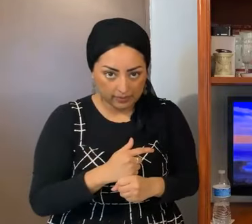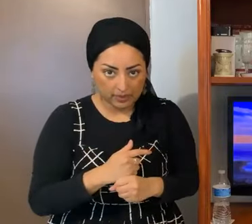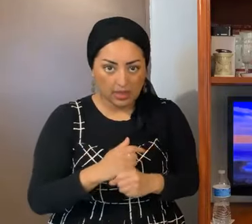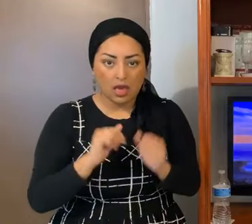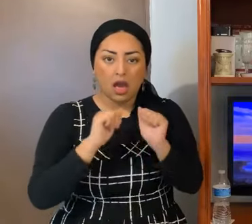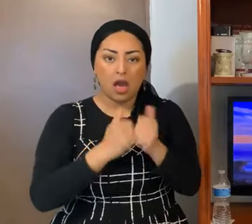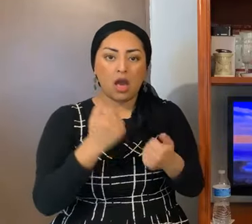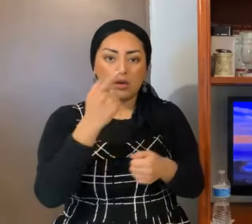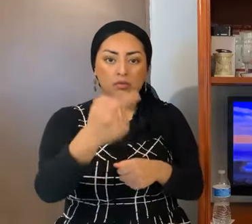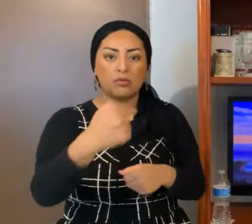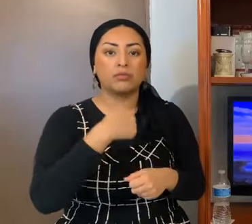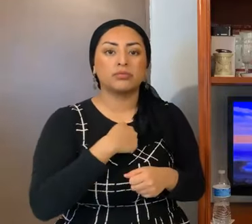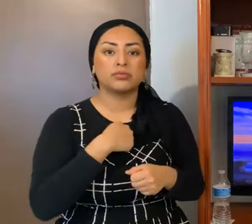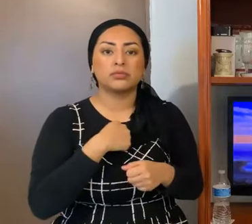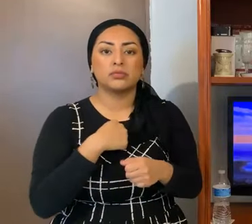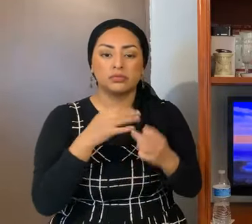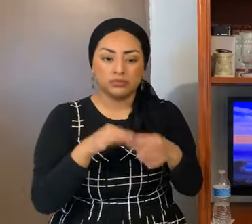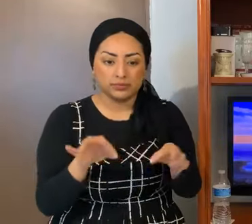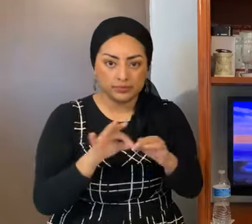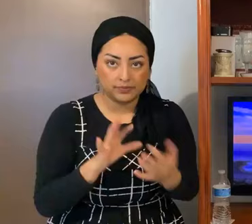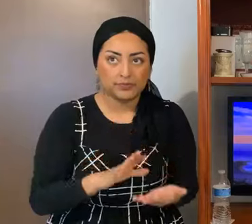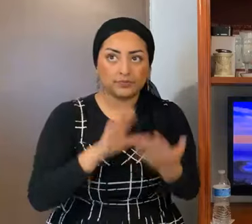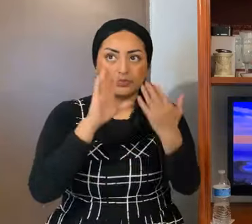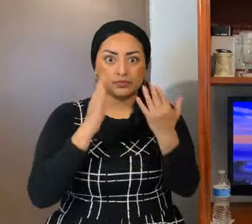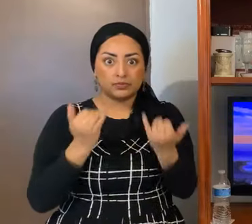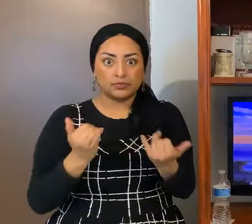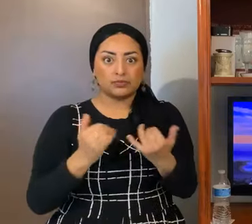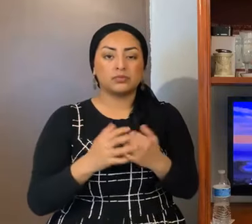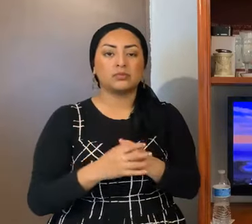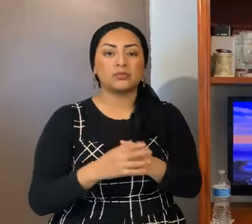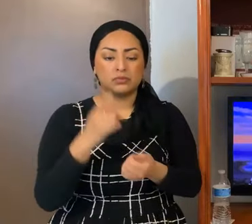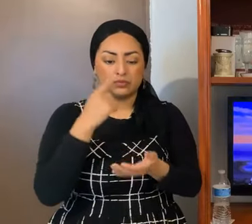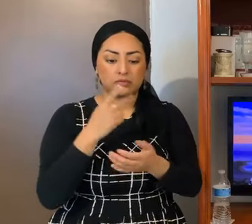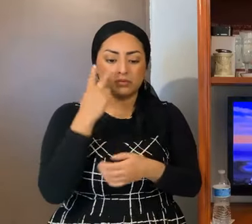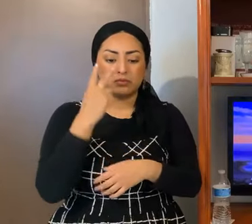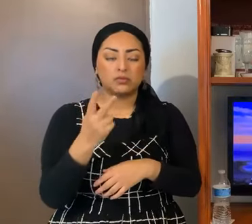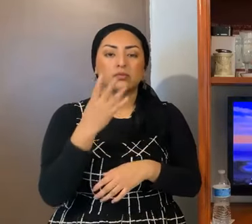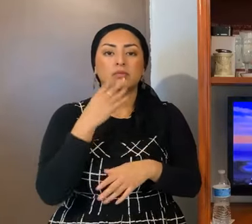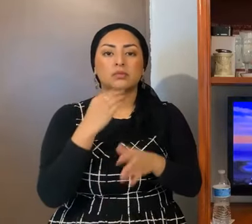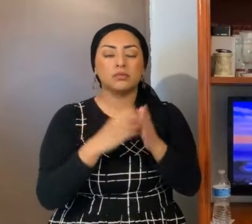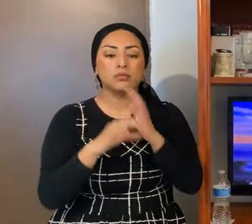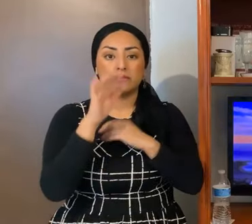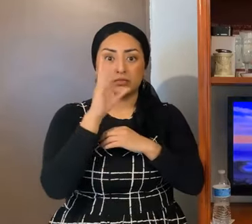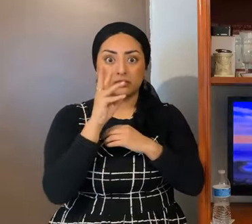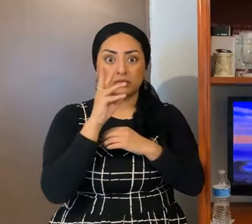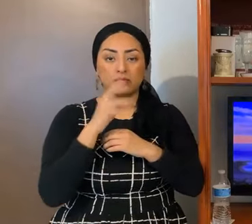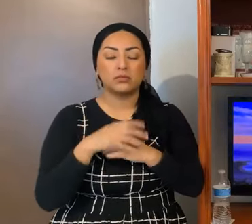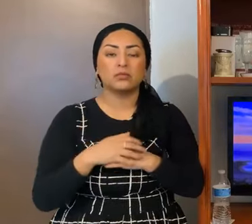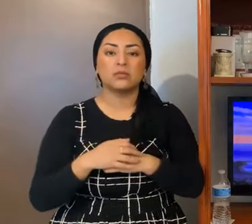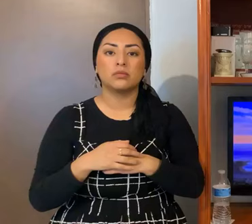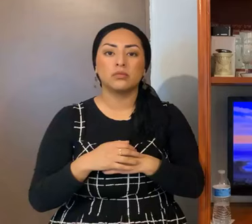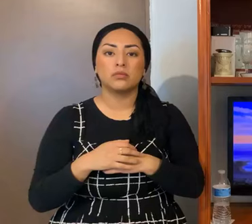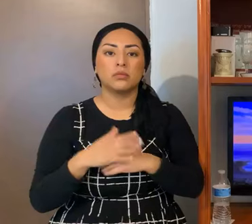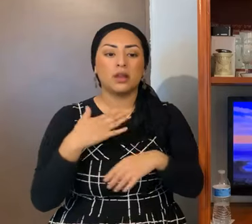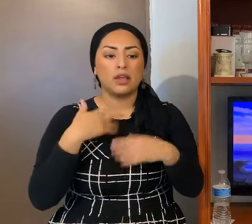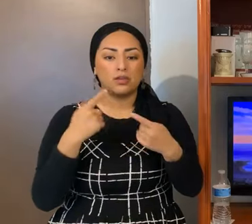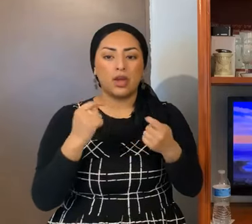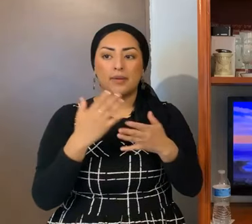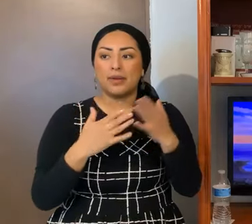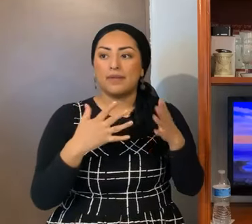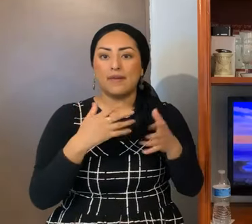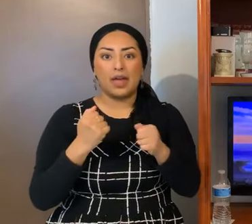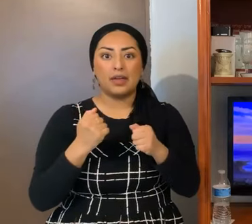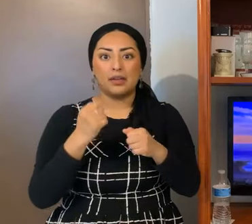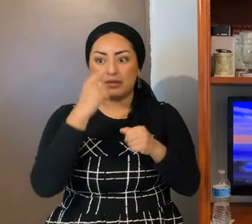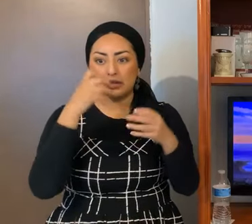¿cómo nosotros debemos hacerlo ahora? Vamos a Hebreos 6, Me estoy yendo un poco